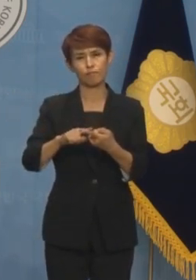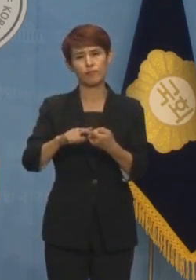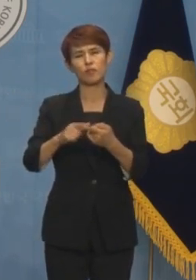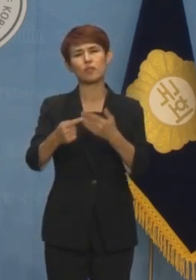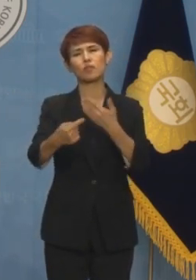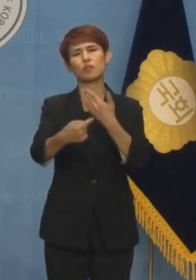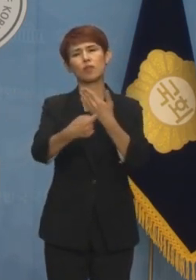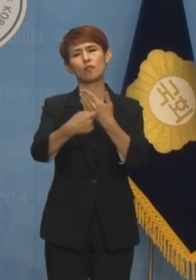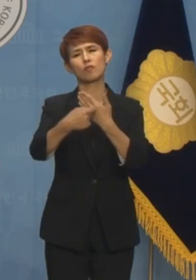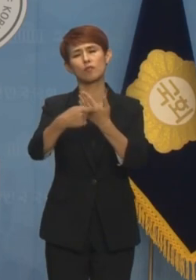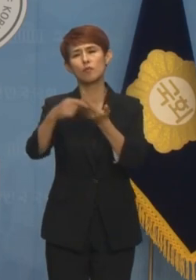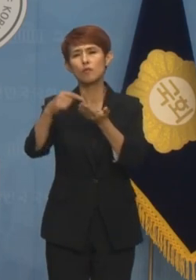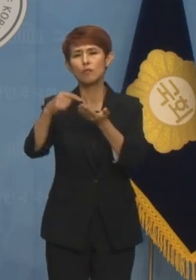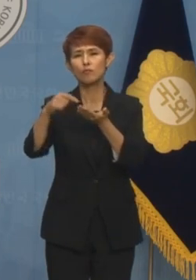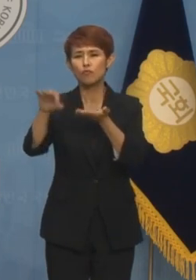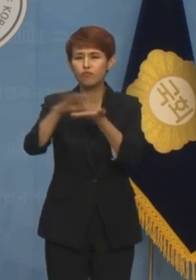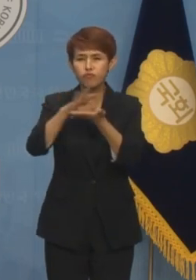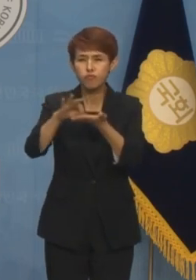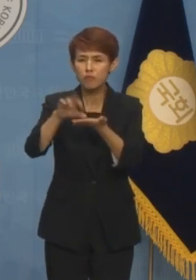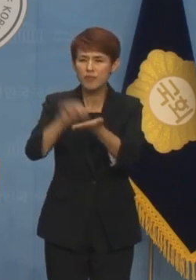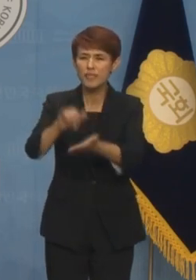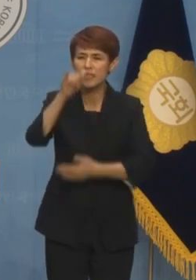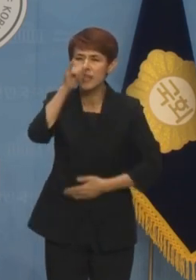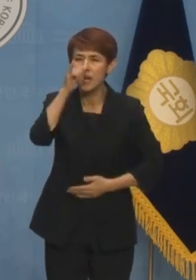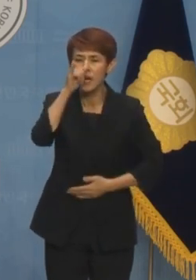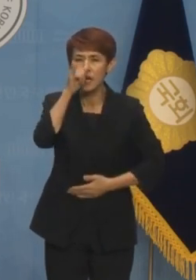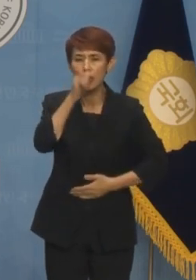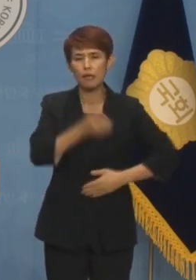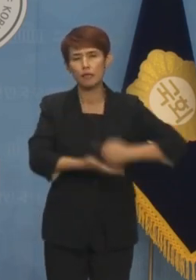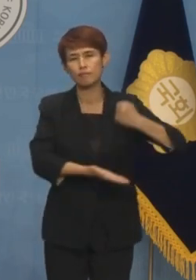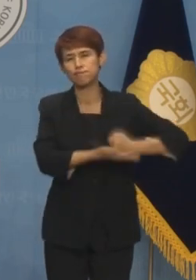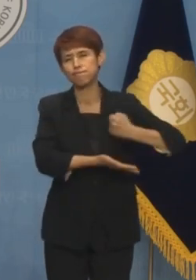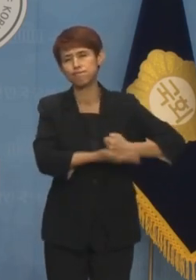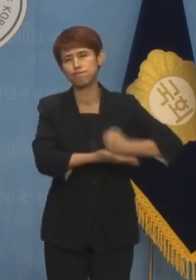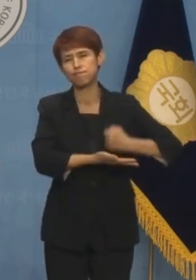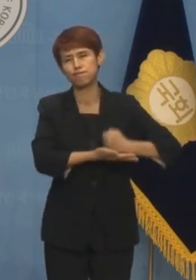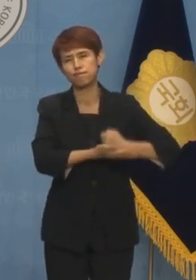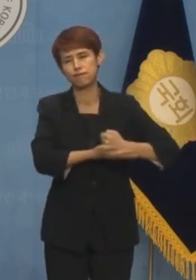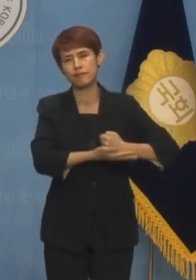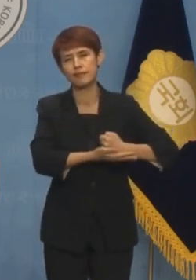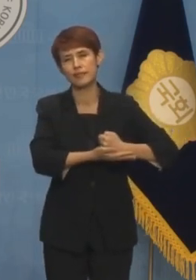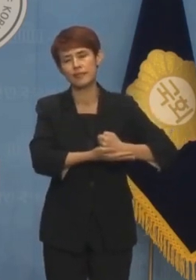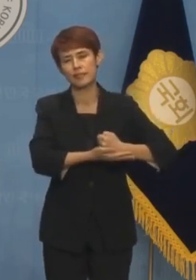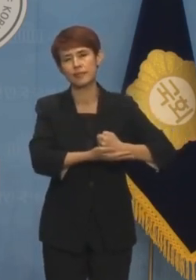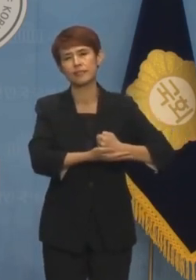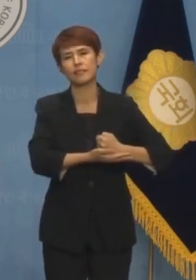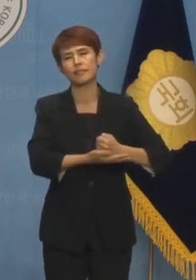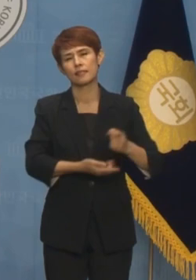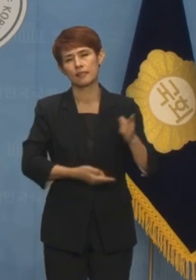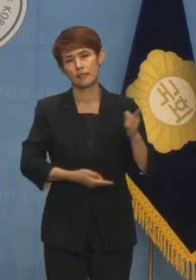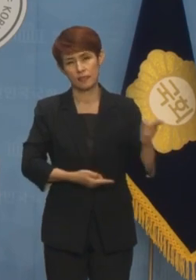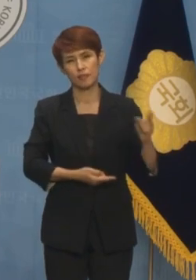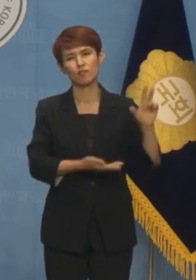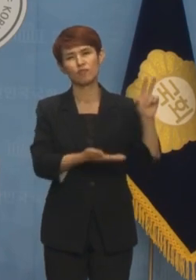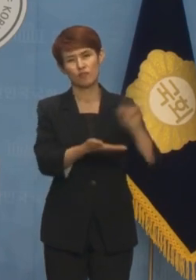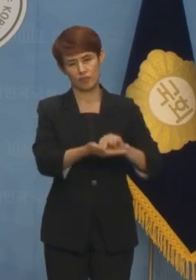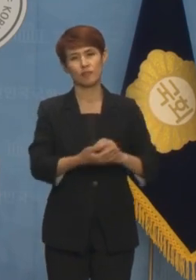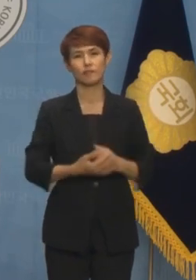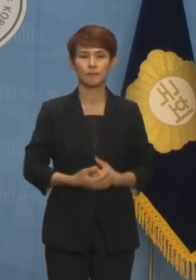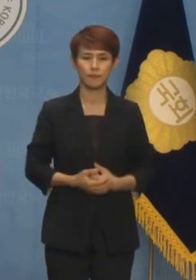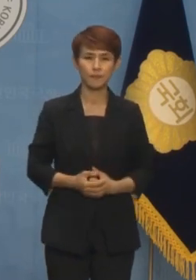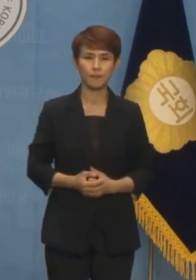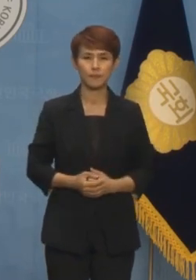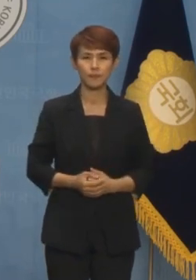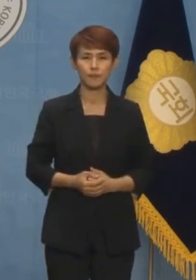외형적 수치만을 앞세운 부당한 억지 정치 공세에 불과하다고